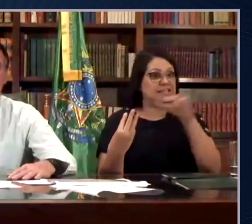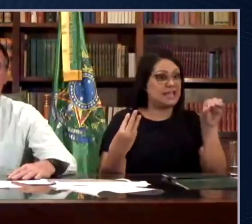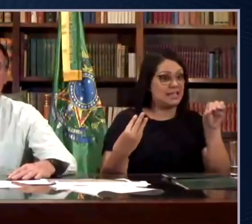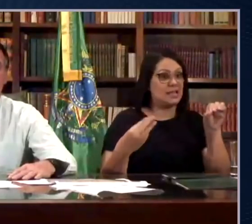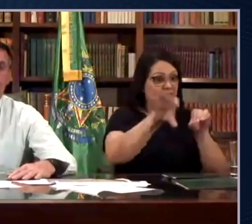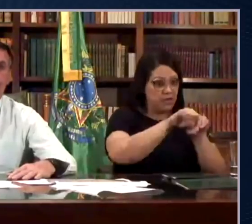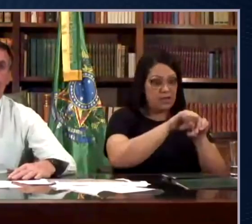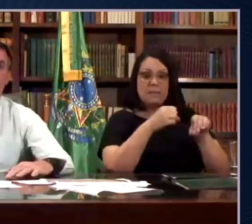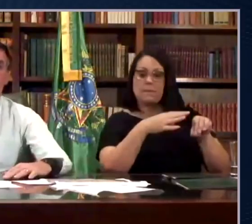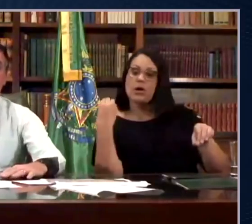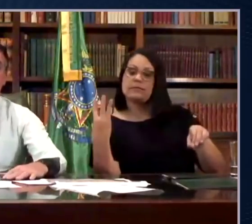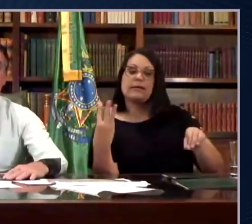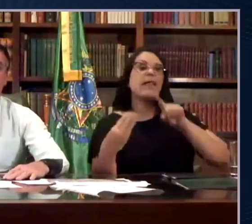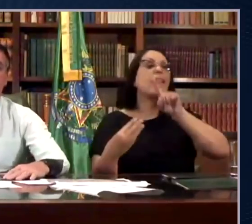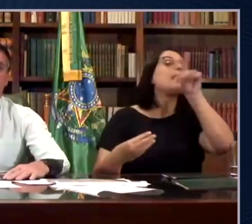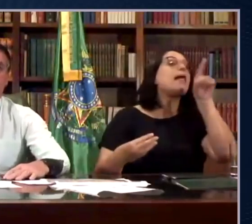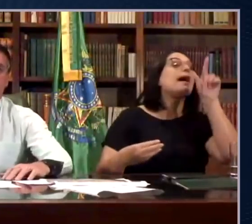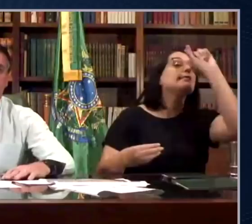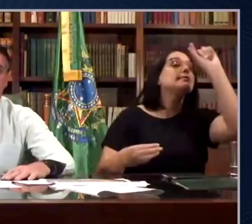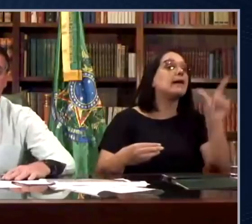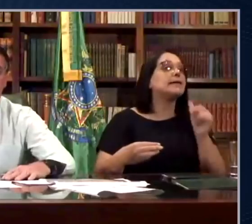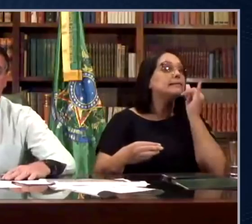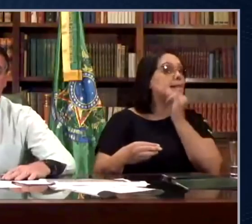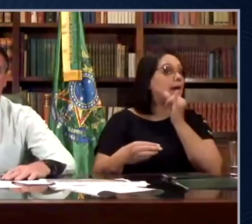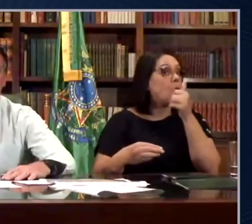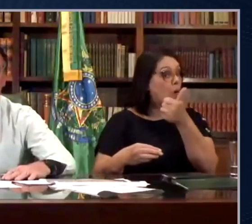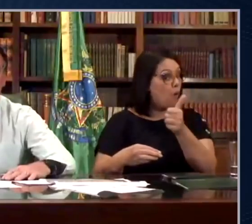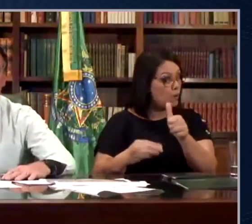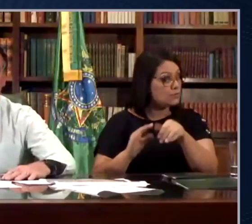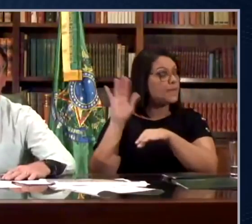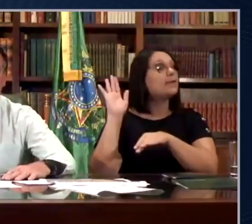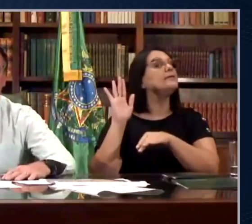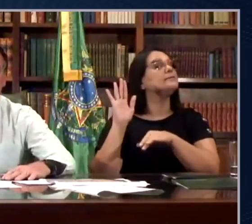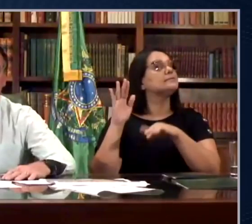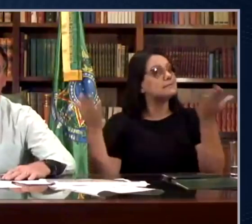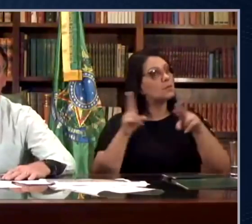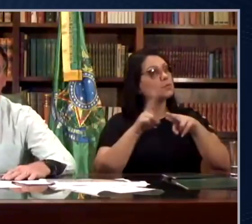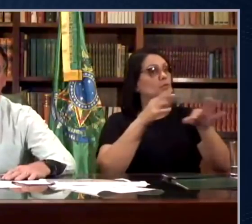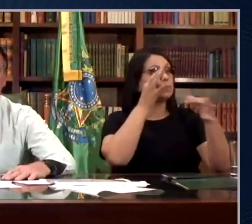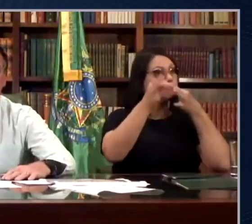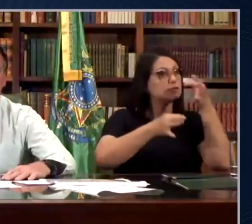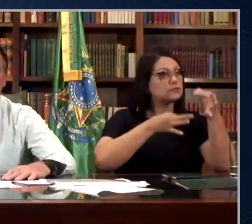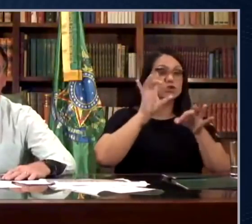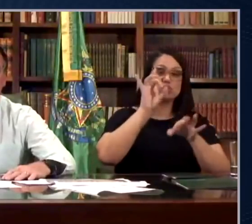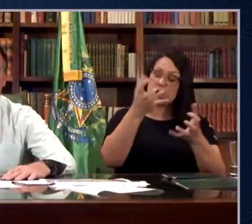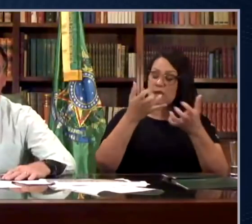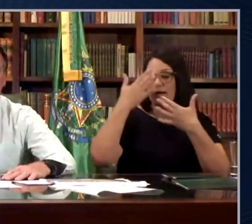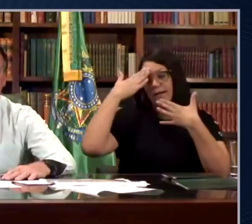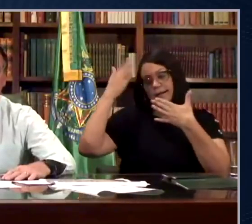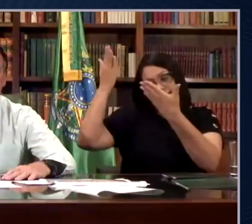na Itália é de 11. Por isso é que eu fiz essas observações ao longo da entrevista e só queria agradecer aí